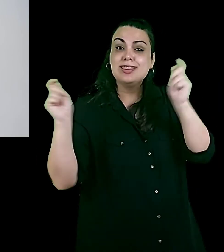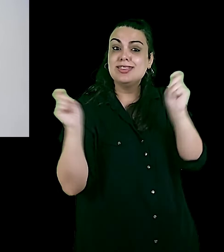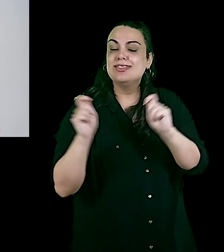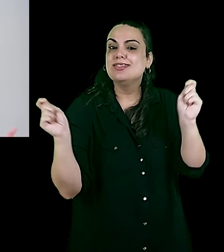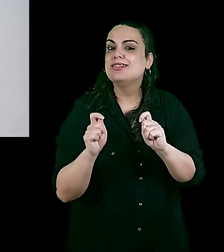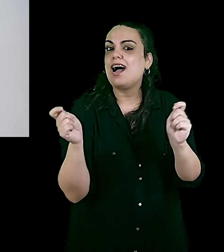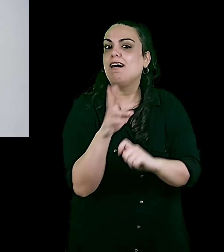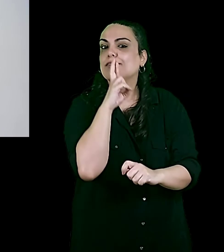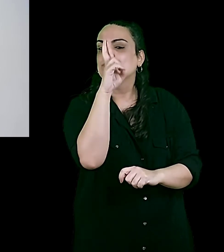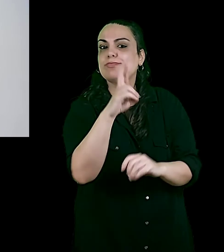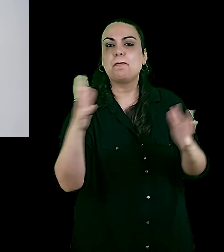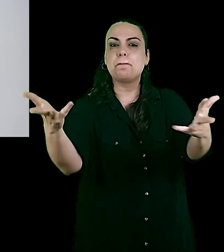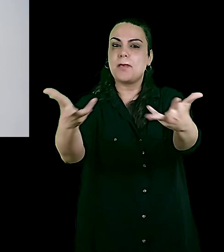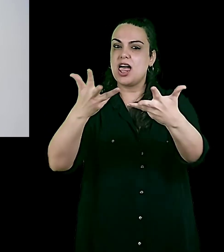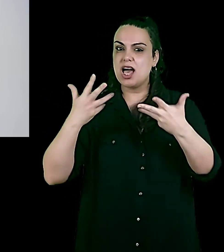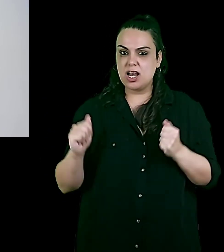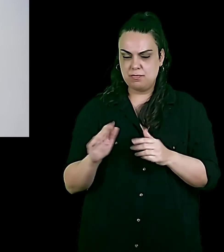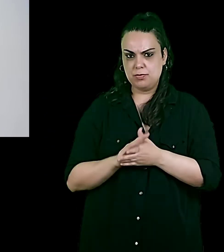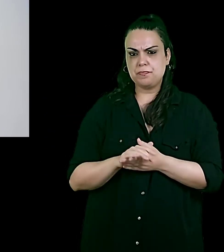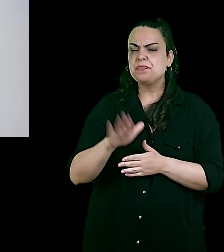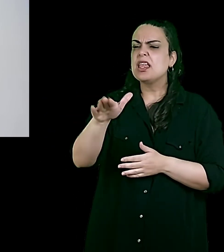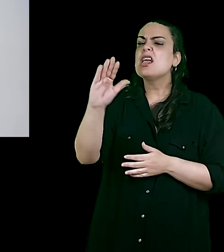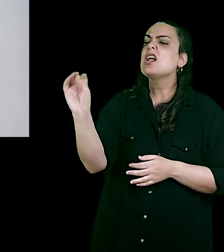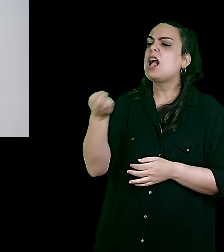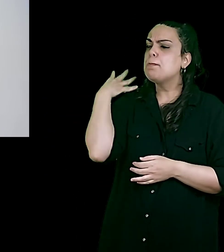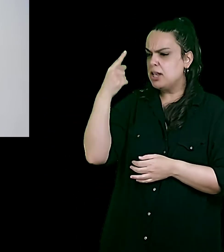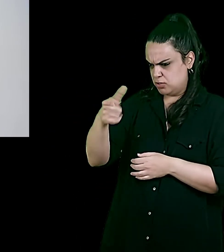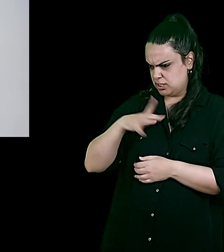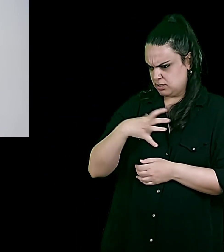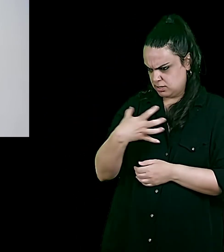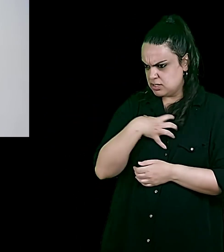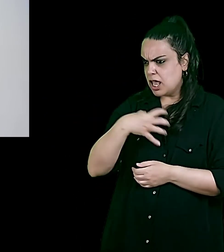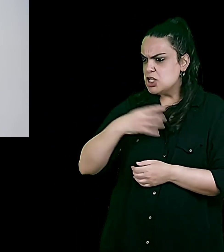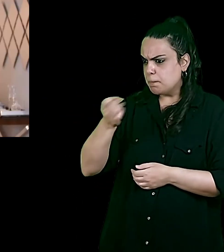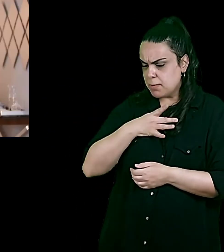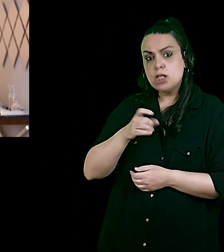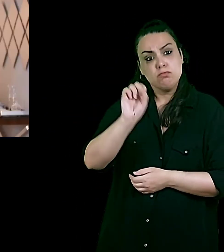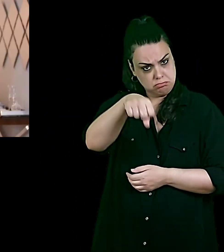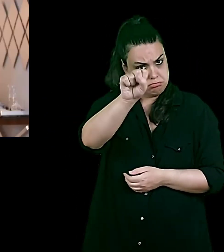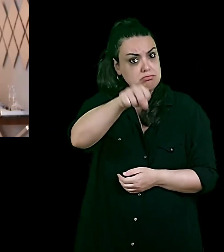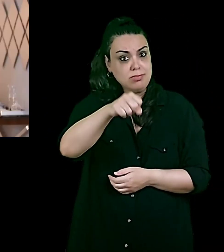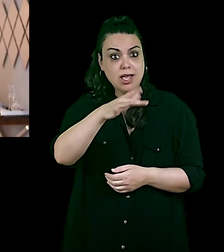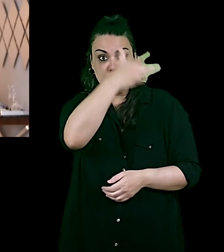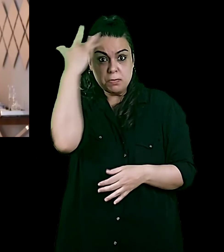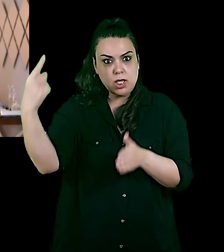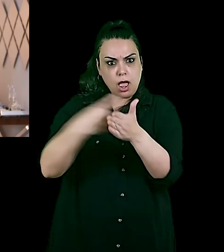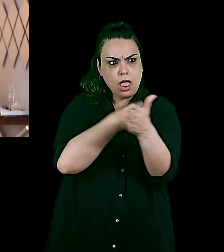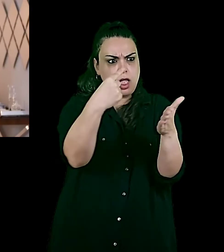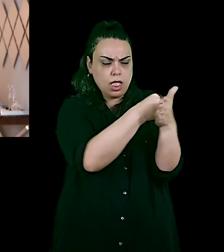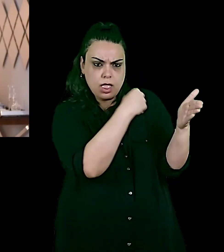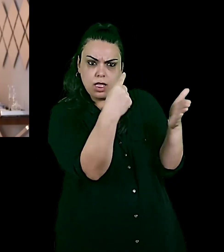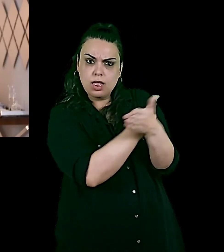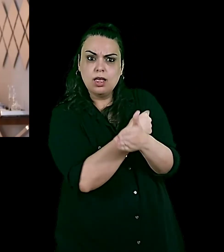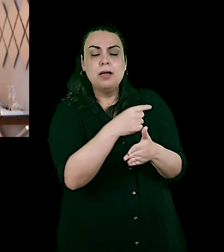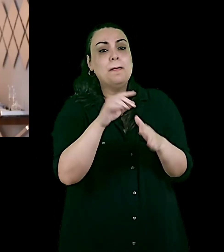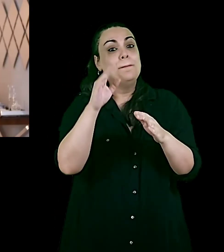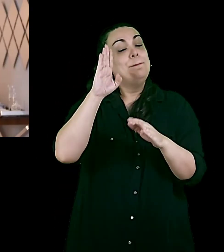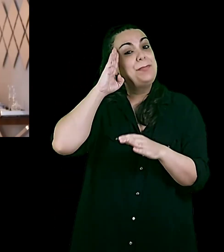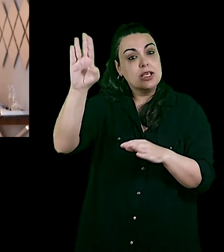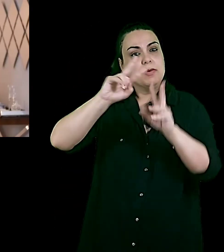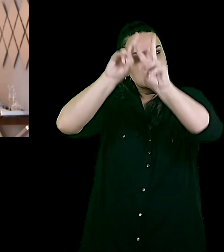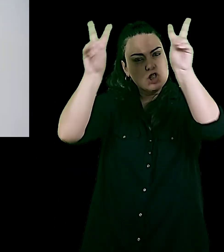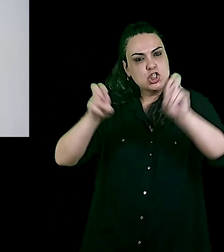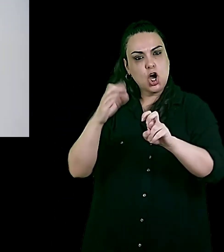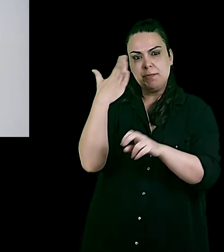gerar um resultado maravilhoso. Então, Camila, você também ainda sente medo? Sinto. As pessoas sempre me perguntam isso, principalmente concernente